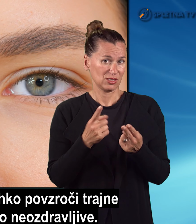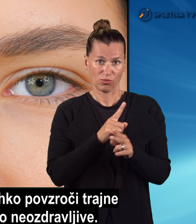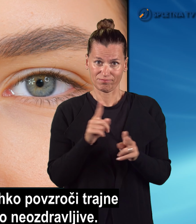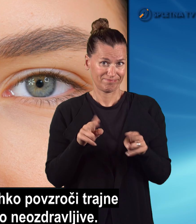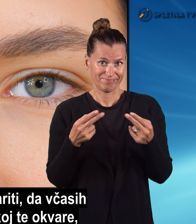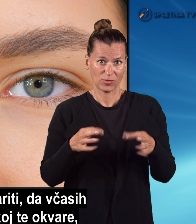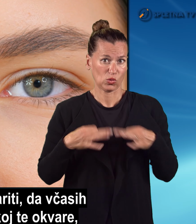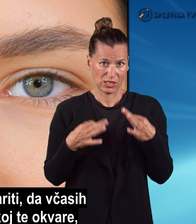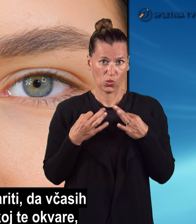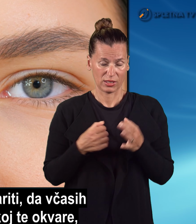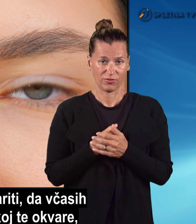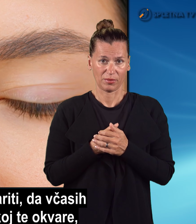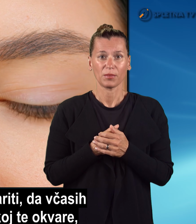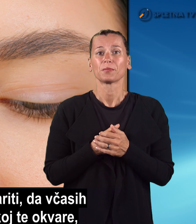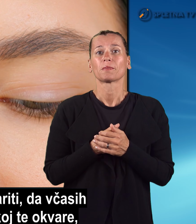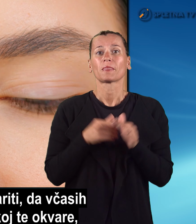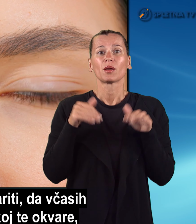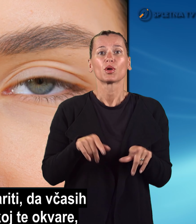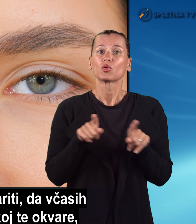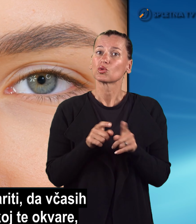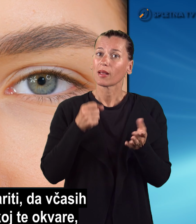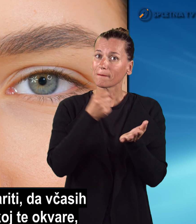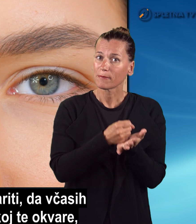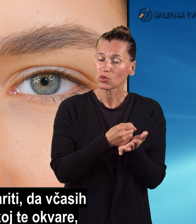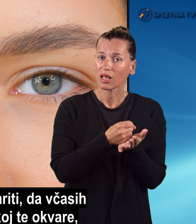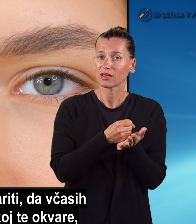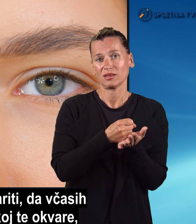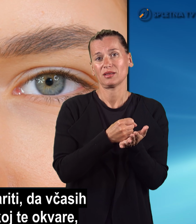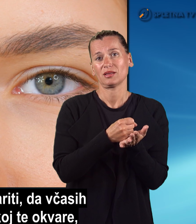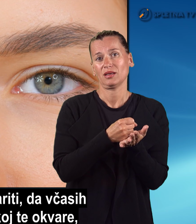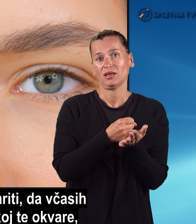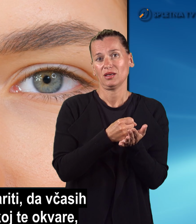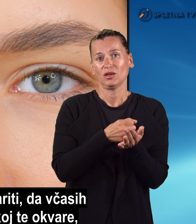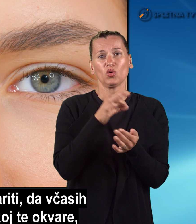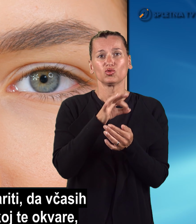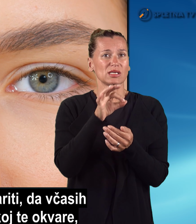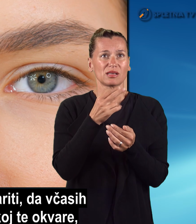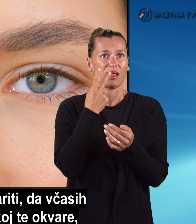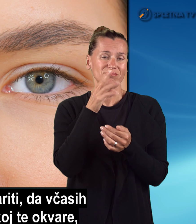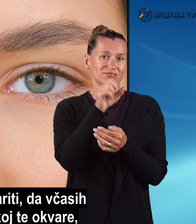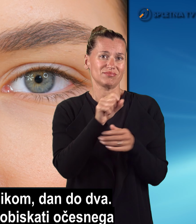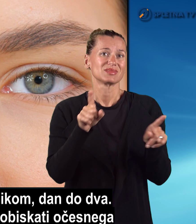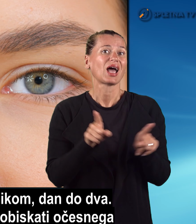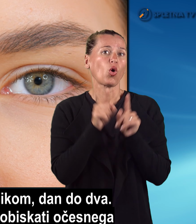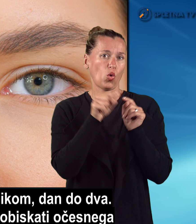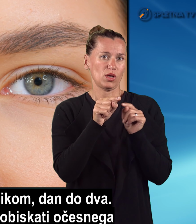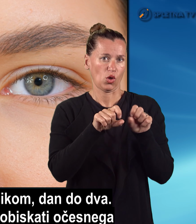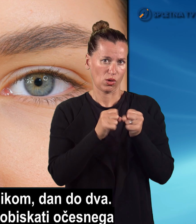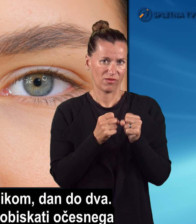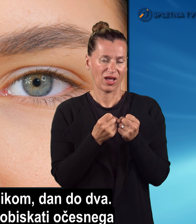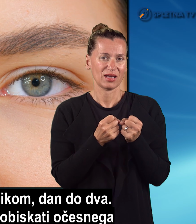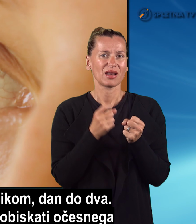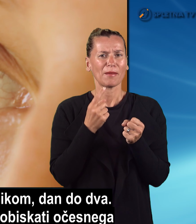neozdravljive. Velja tudi poudariti, da včasih ne vidimo takoj te okvare, ampak pride